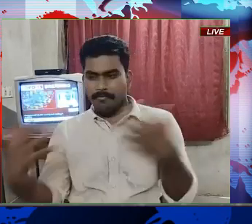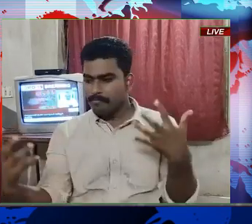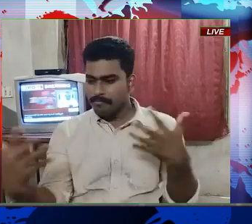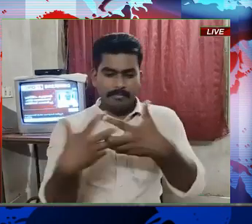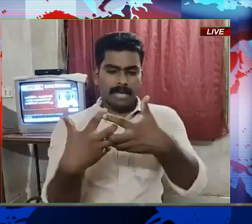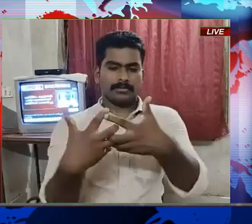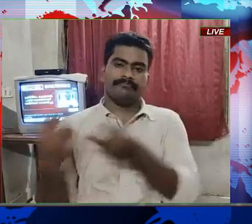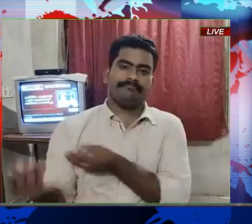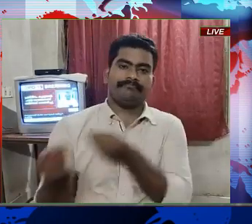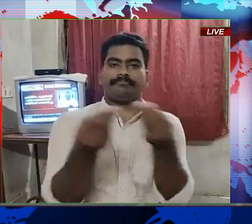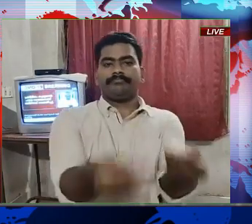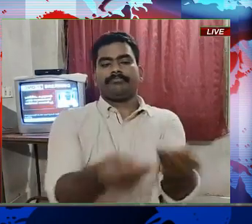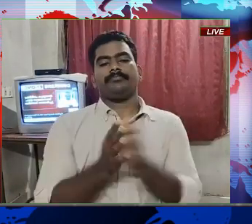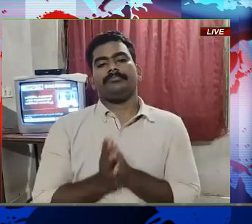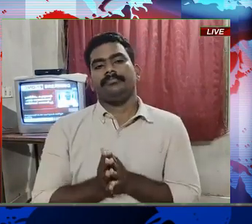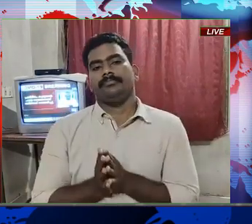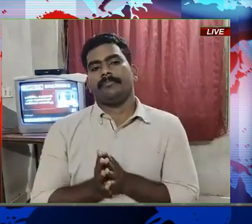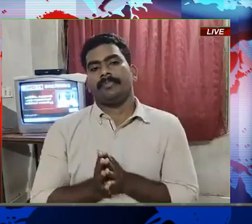സന്നദ്ധ സേനയുടെ